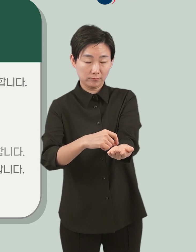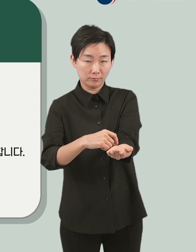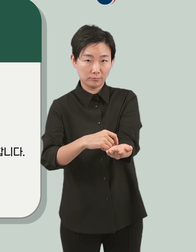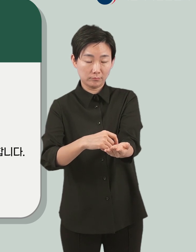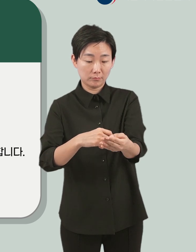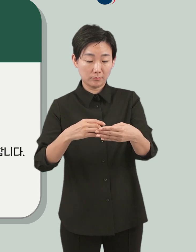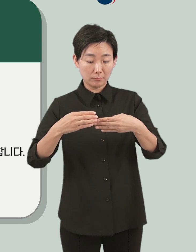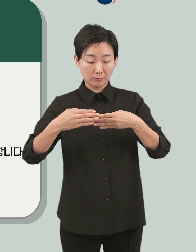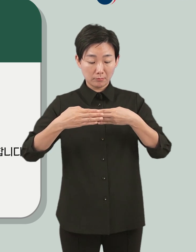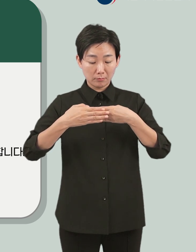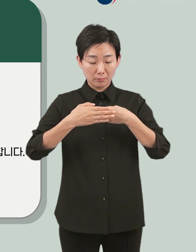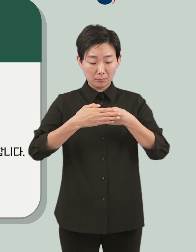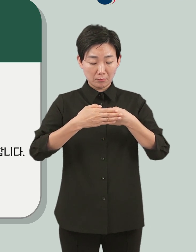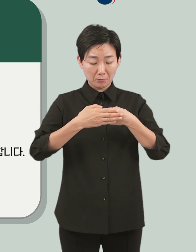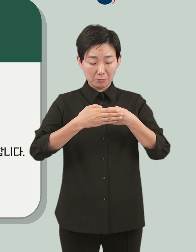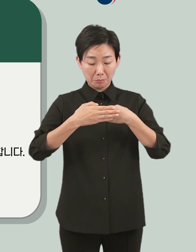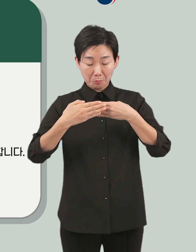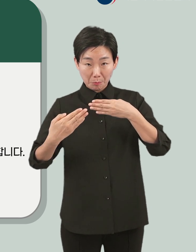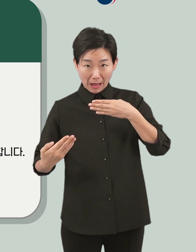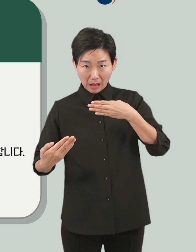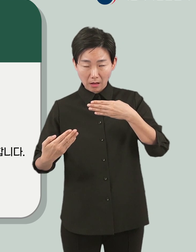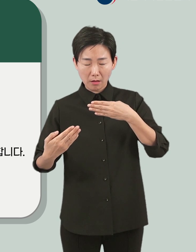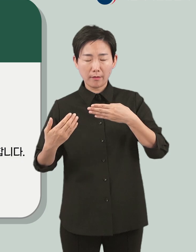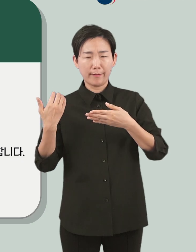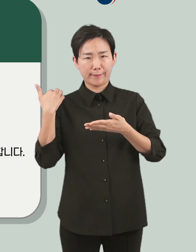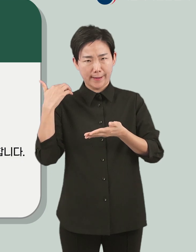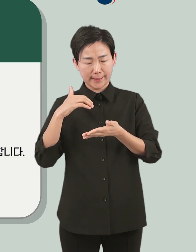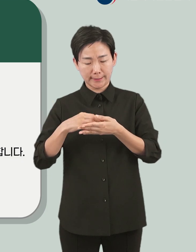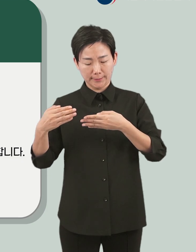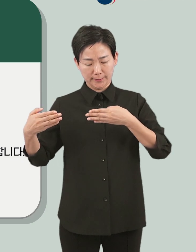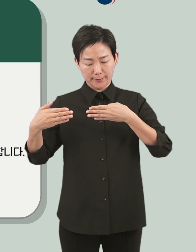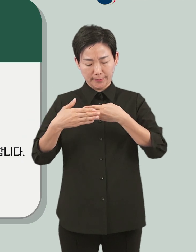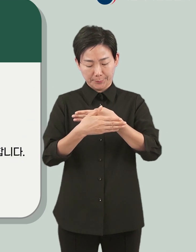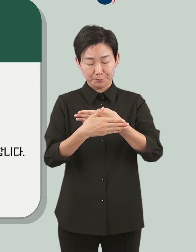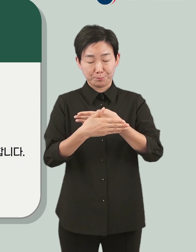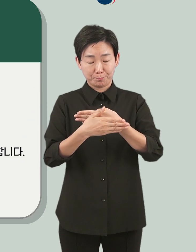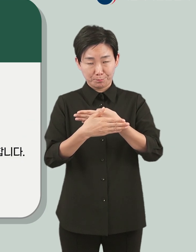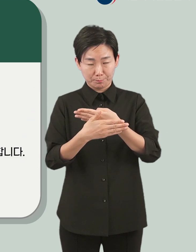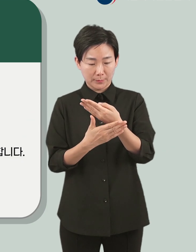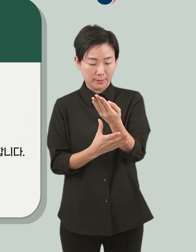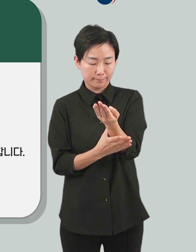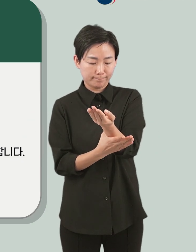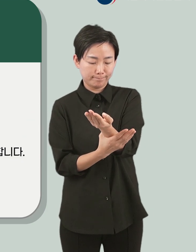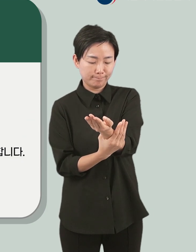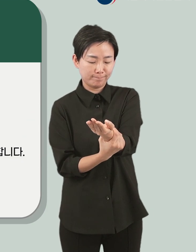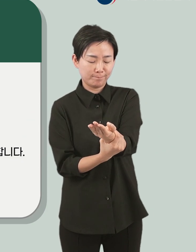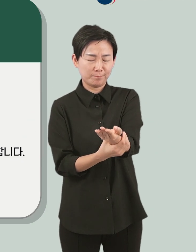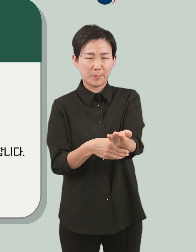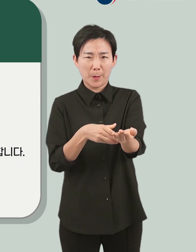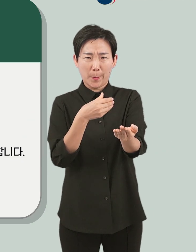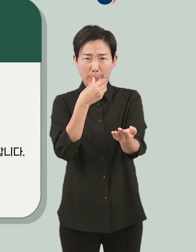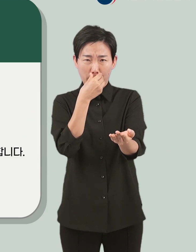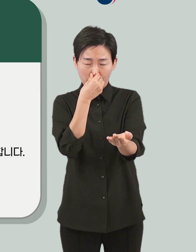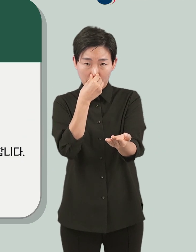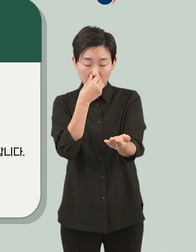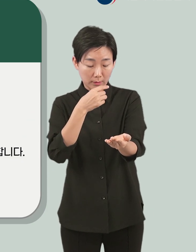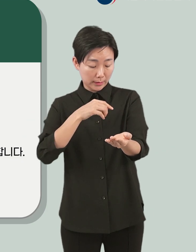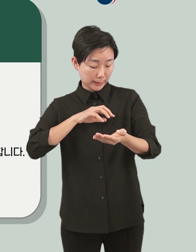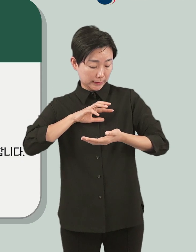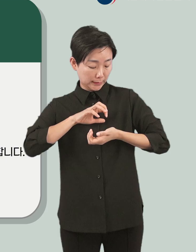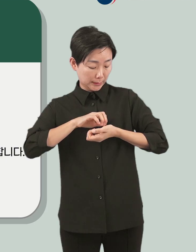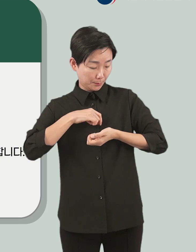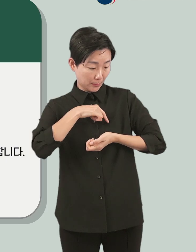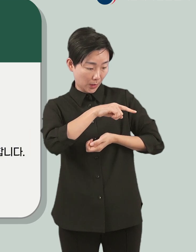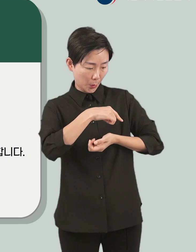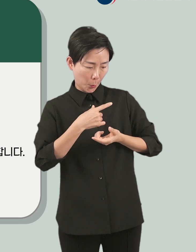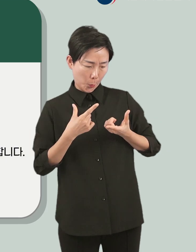확인합니다. 모두에는 감지 않으며 손목뼈 돌출 부위를 덮지 않도록 합니다. 커프가 금속링에서